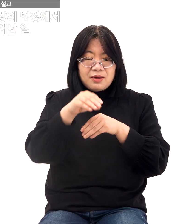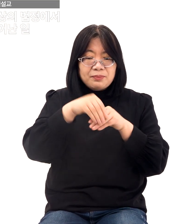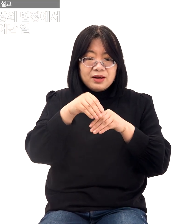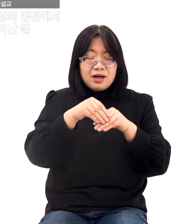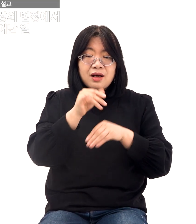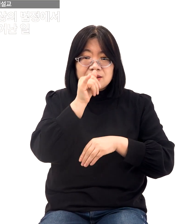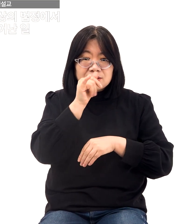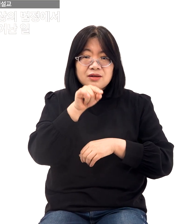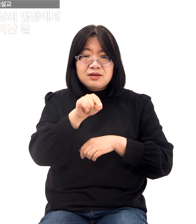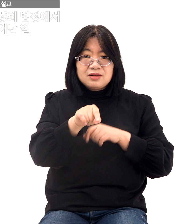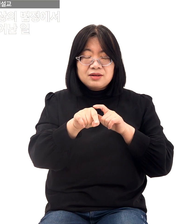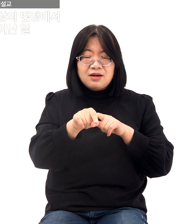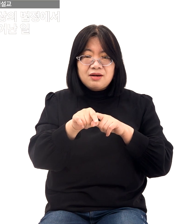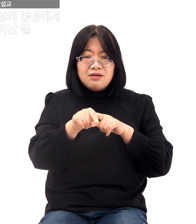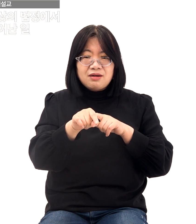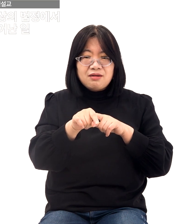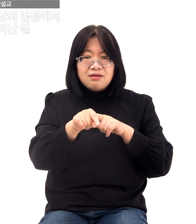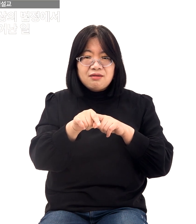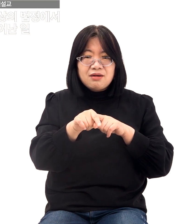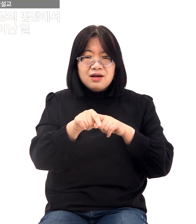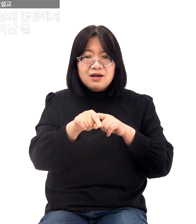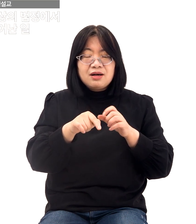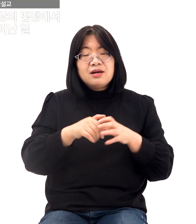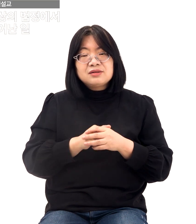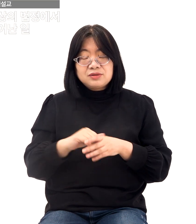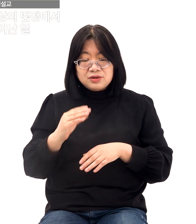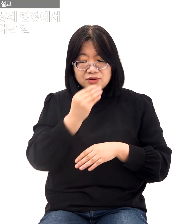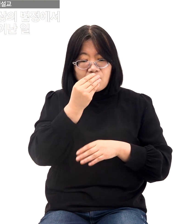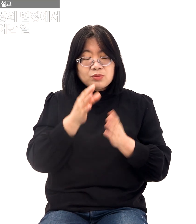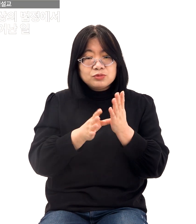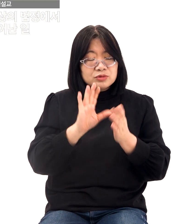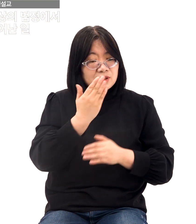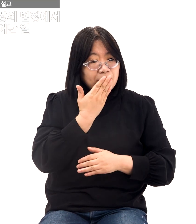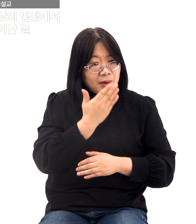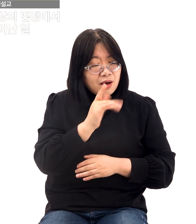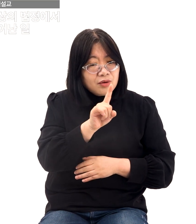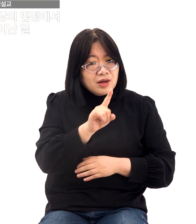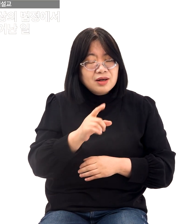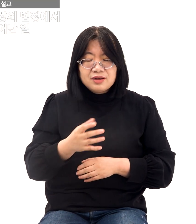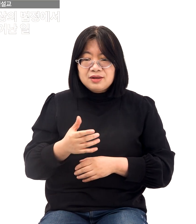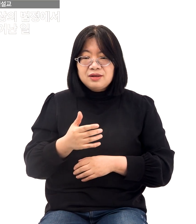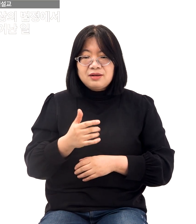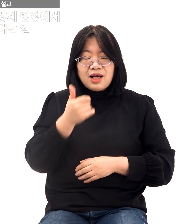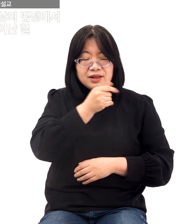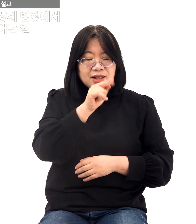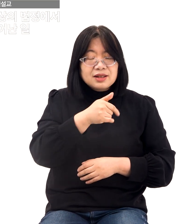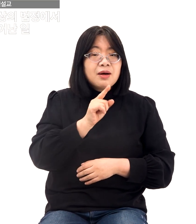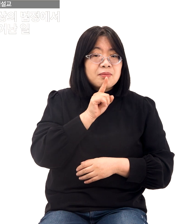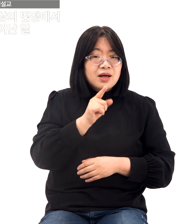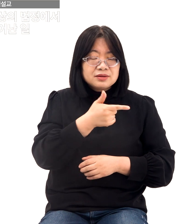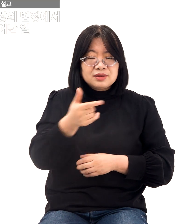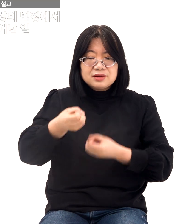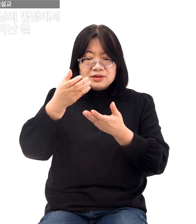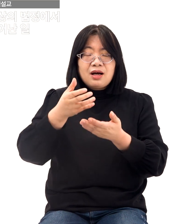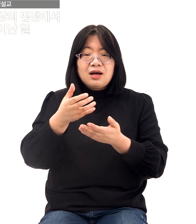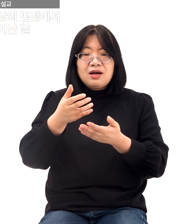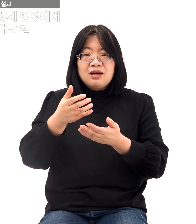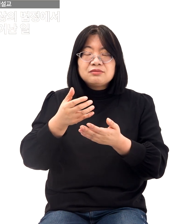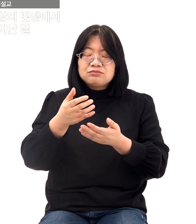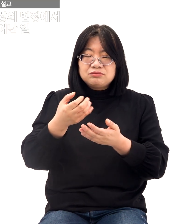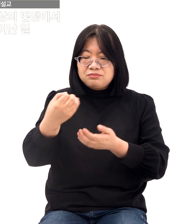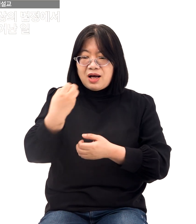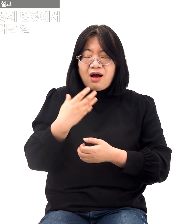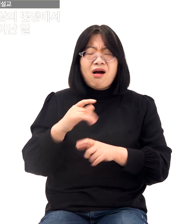닿았으면 그것이 성물이 되겠느냐 하라. 학개가 물음에 제사장들이 대답하여 이르되 아니라 하는지라.